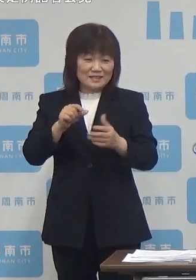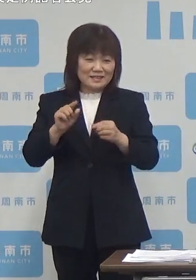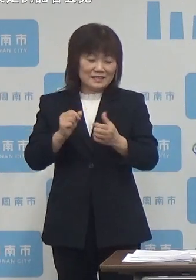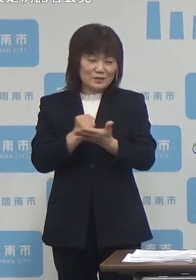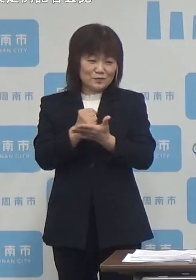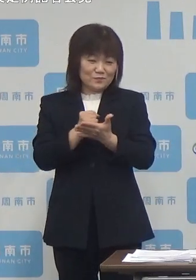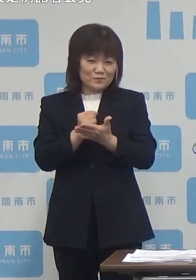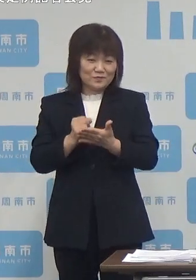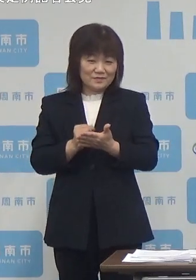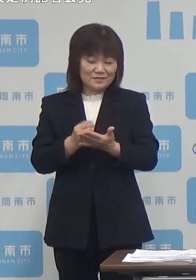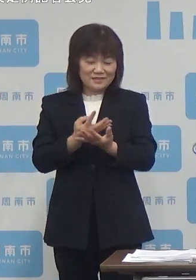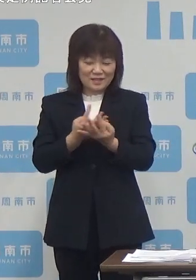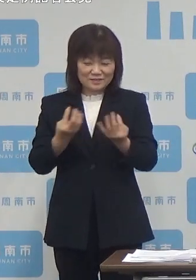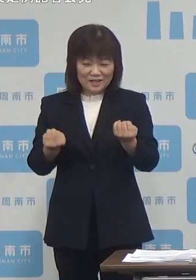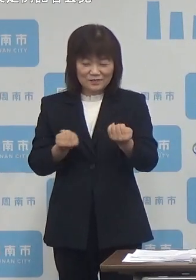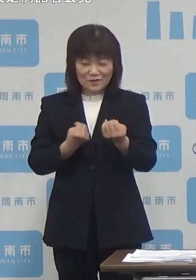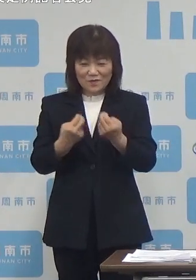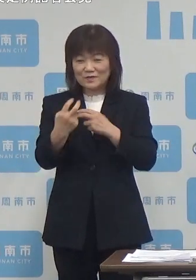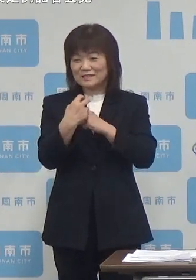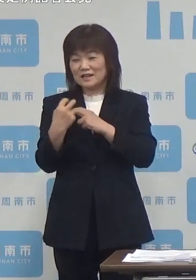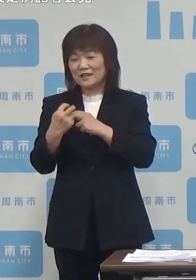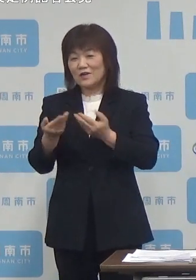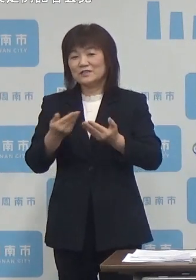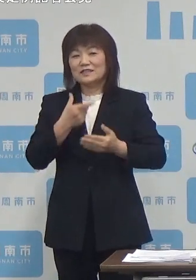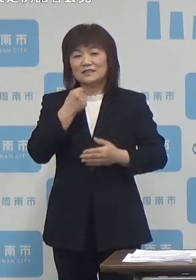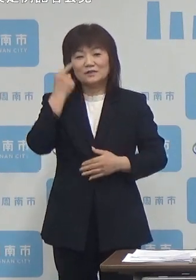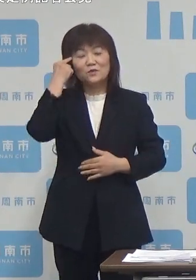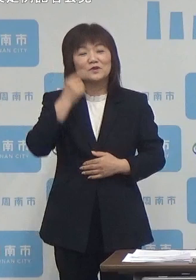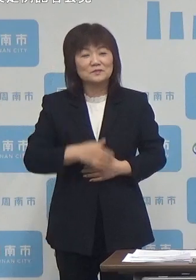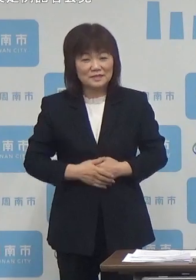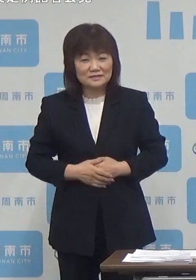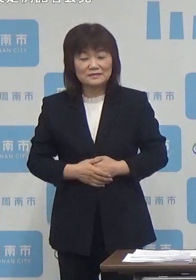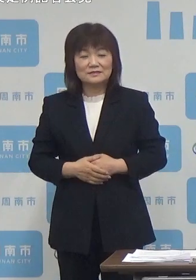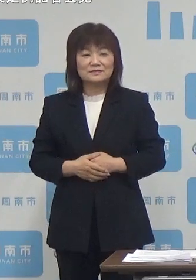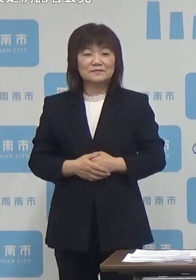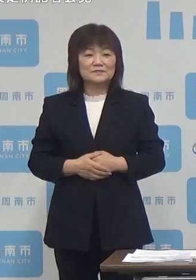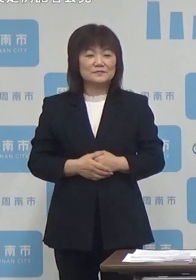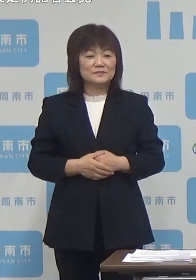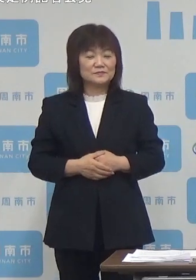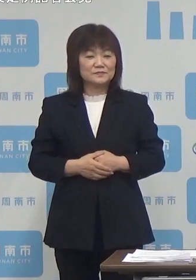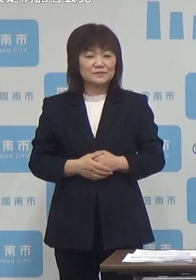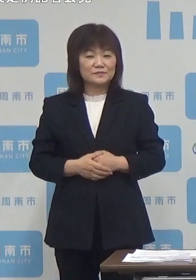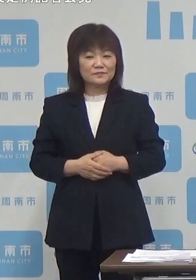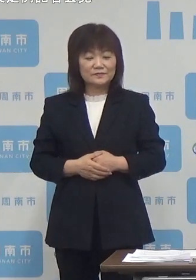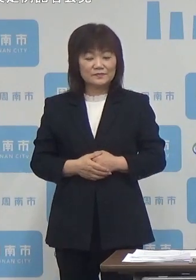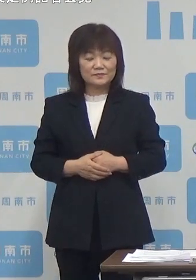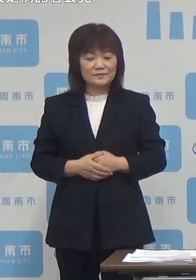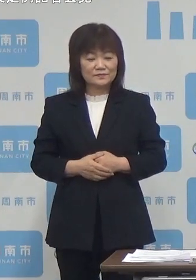ひ多くの皆様にご参加をいただきたいと思います。